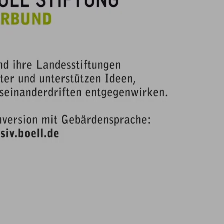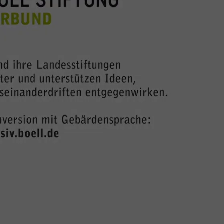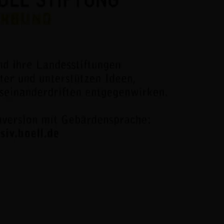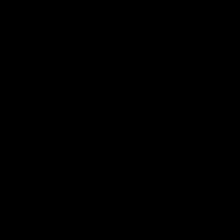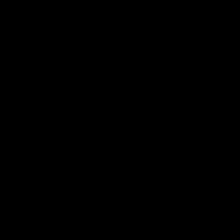Himmelsins